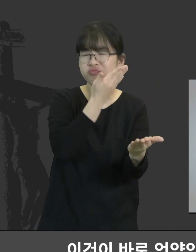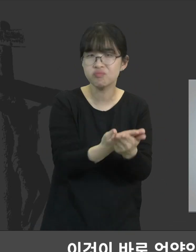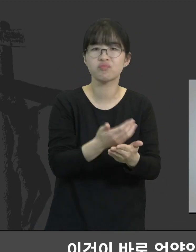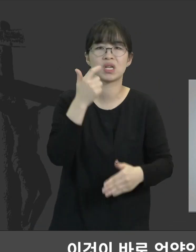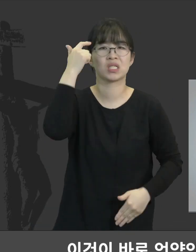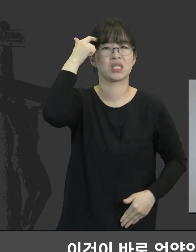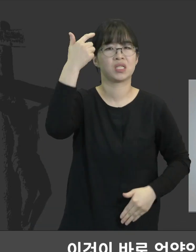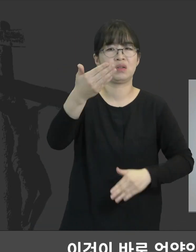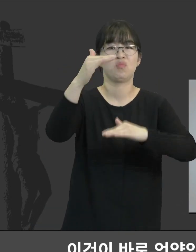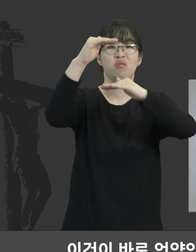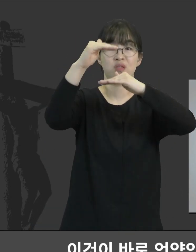질문입니다.